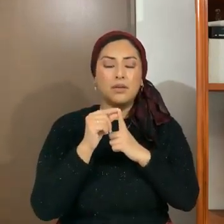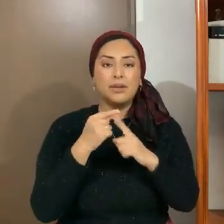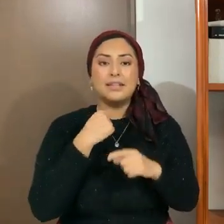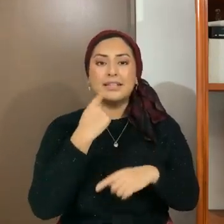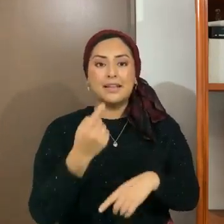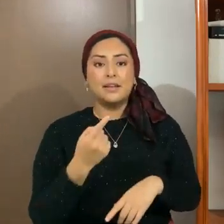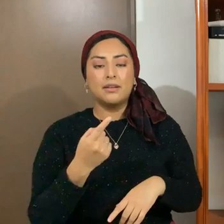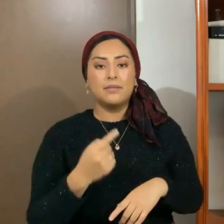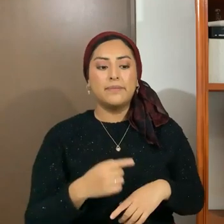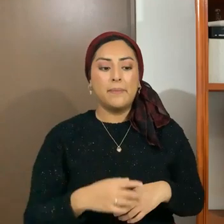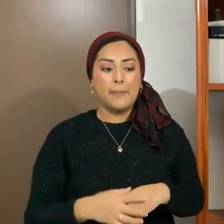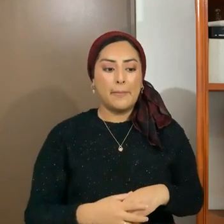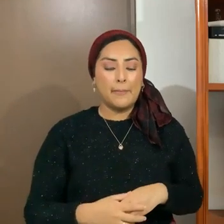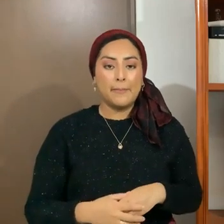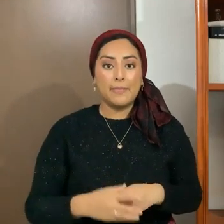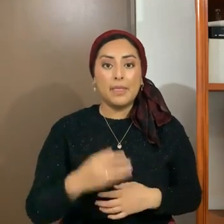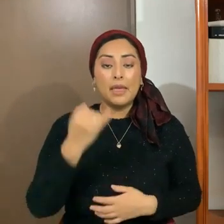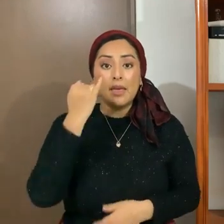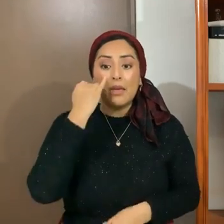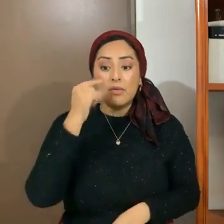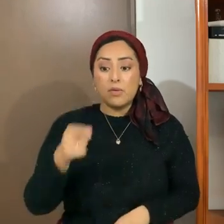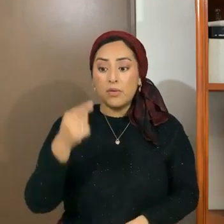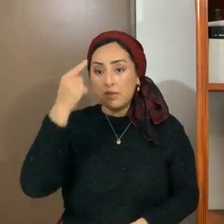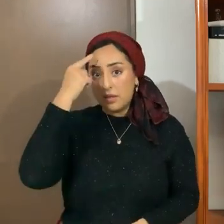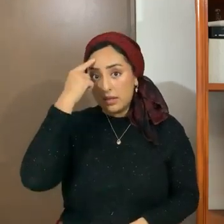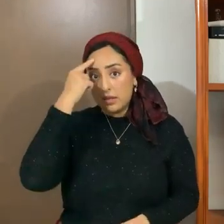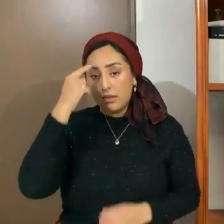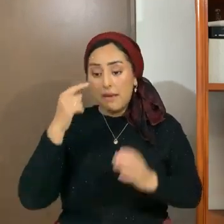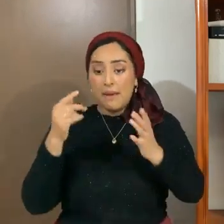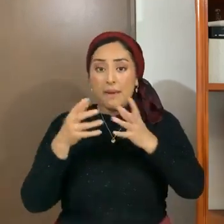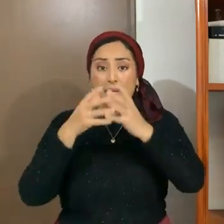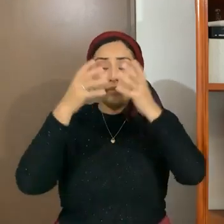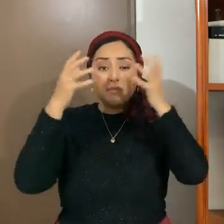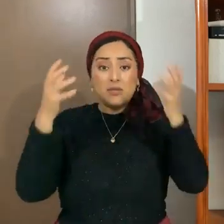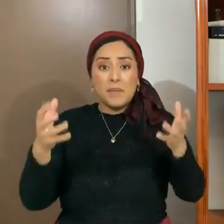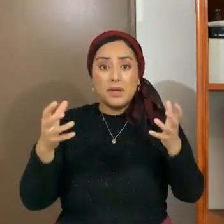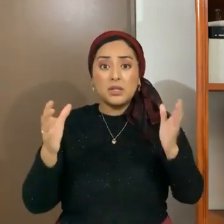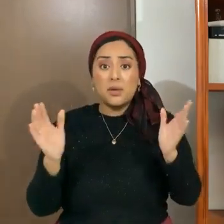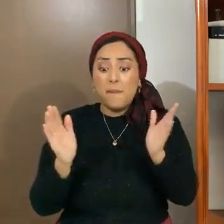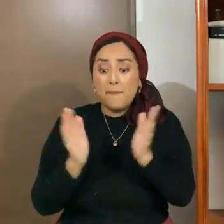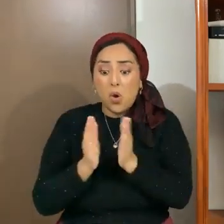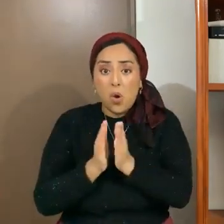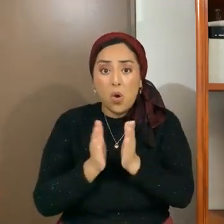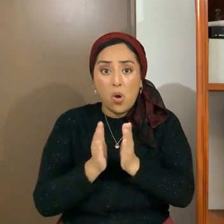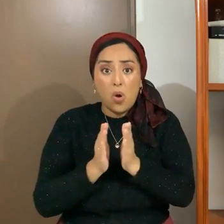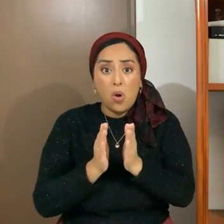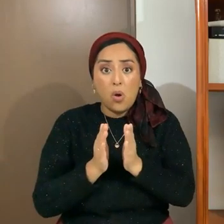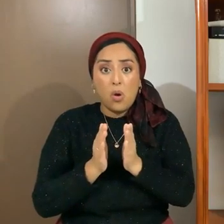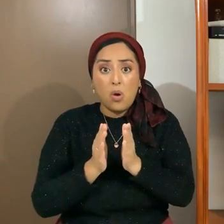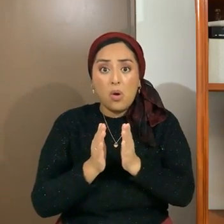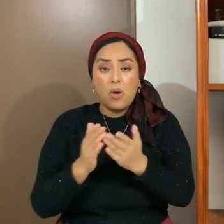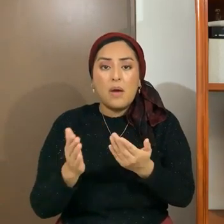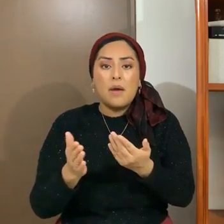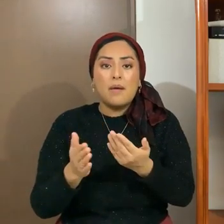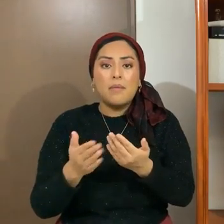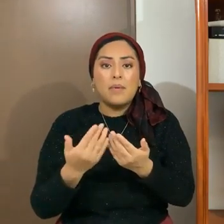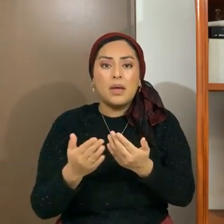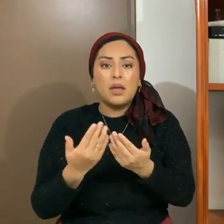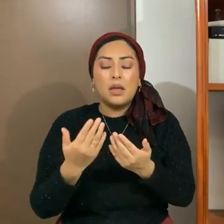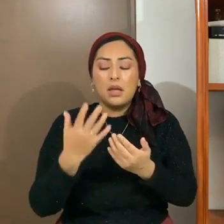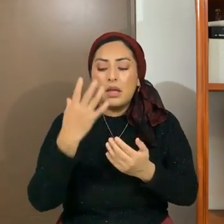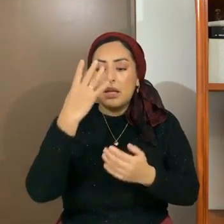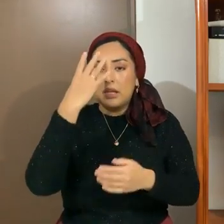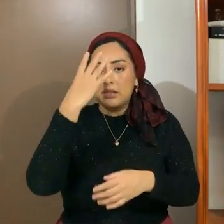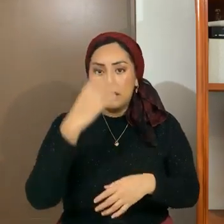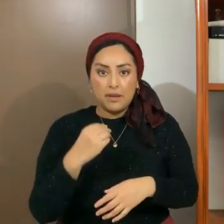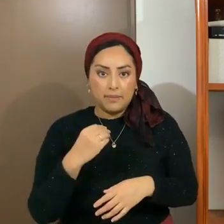dicho popular. Si te crees demasiado pequeño para hacer el cambio, duerme con un mosquito en